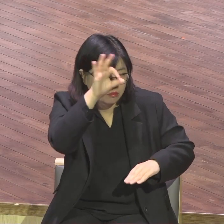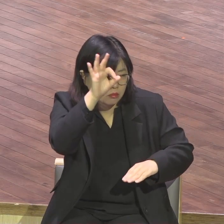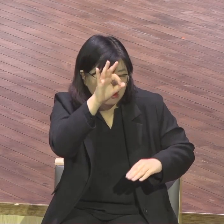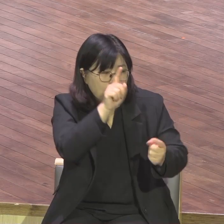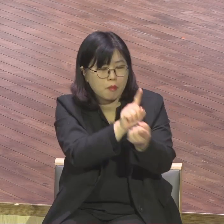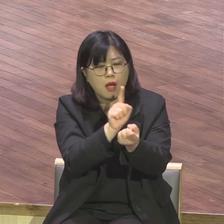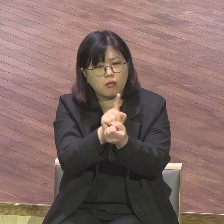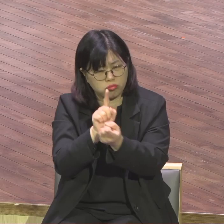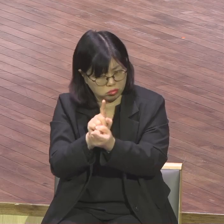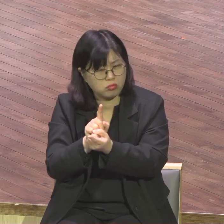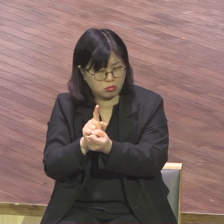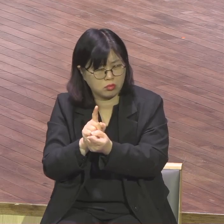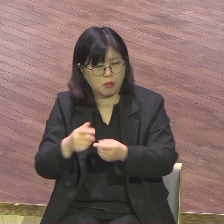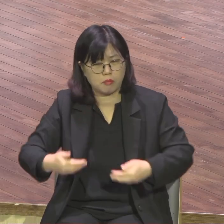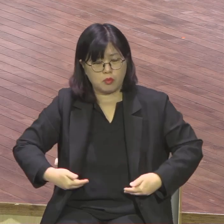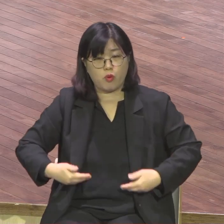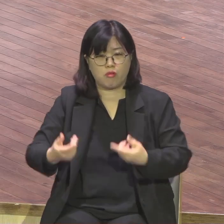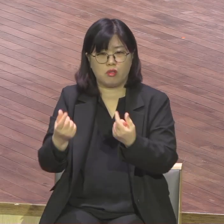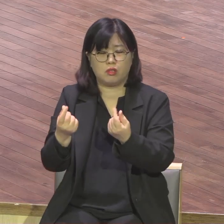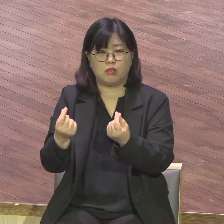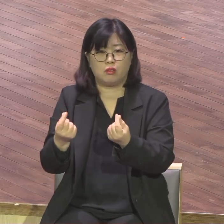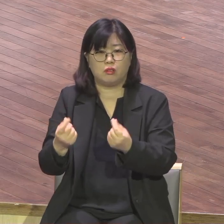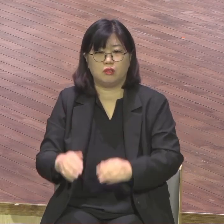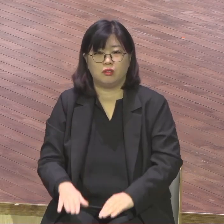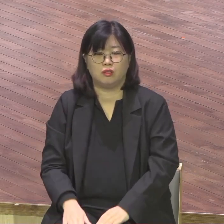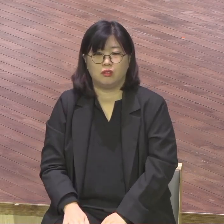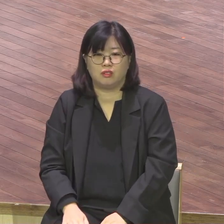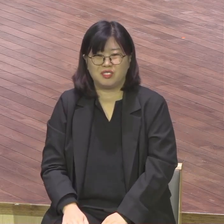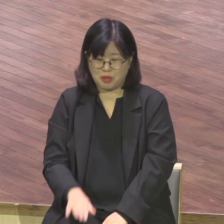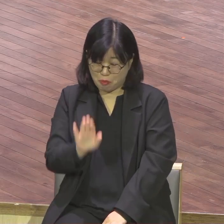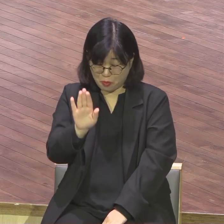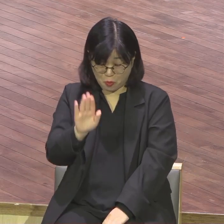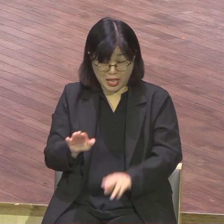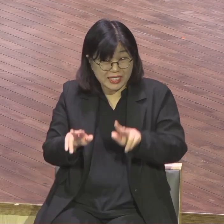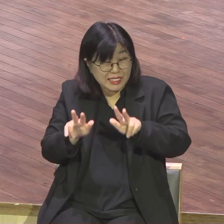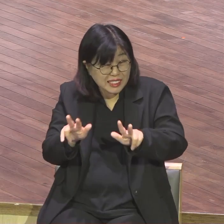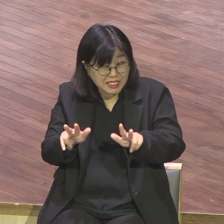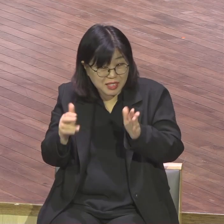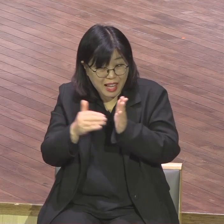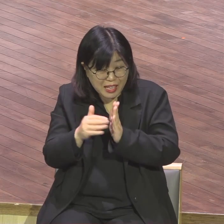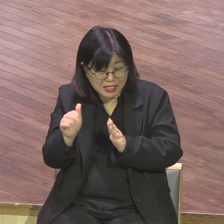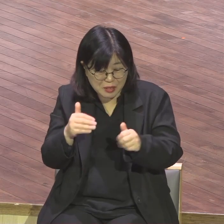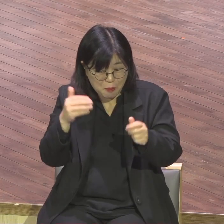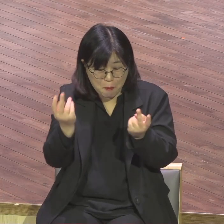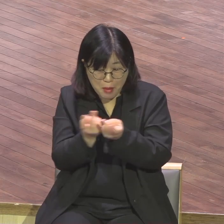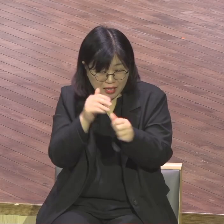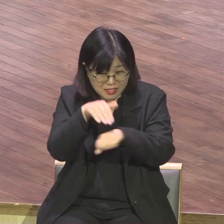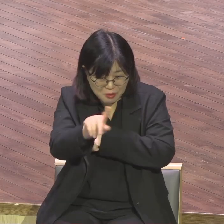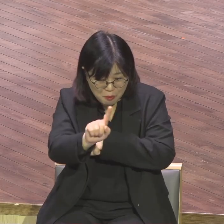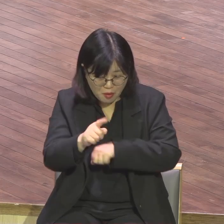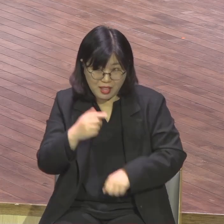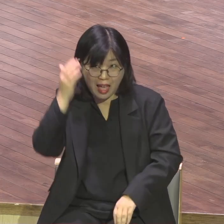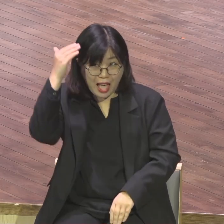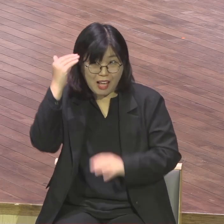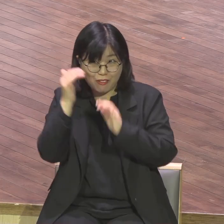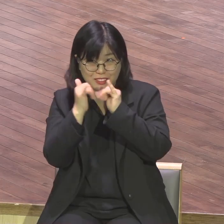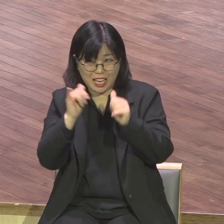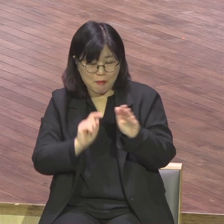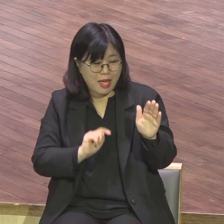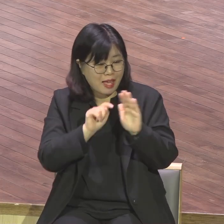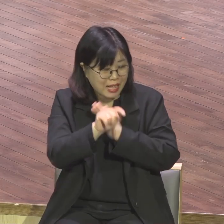교포를 대상으로 사역하는 것을 사실 선교라기보다는 그냥 목회지요. 기존